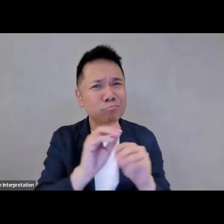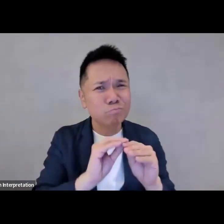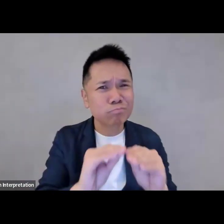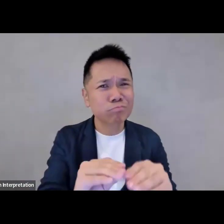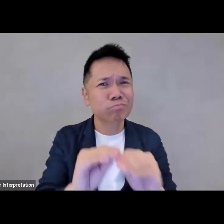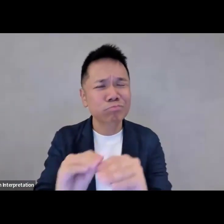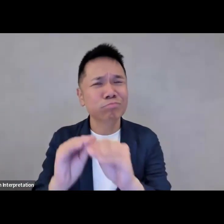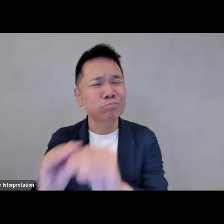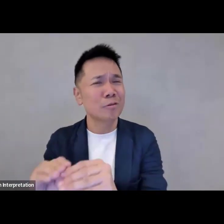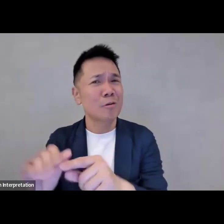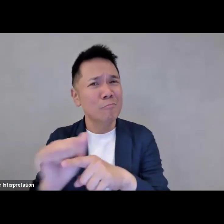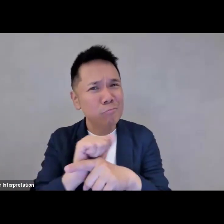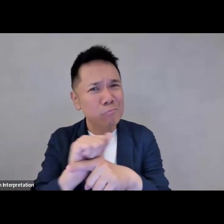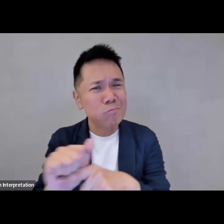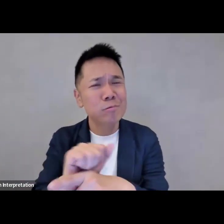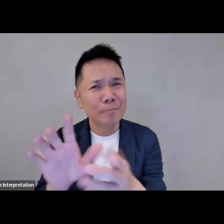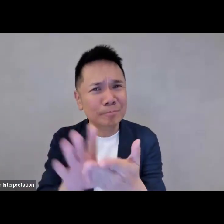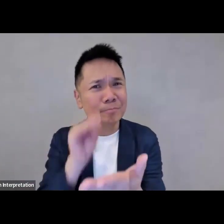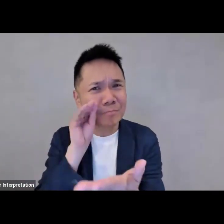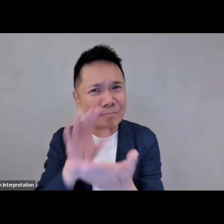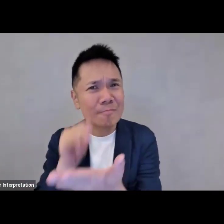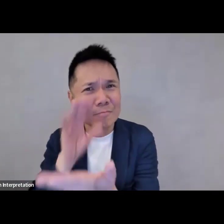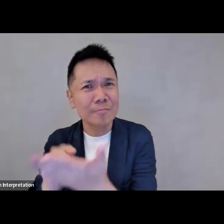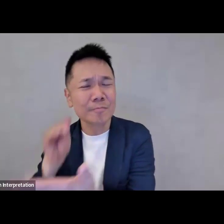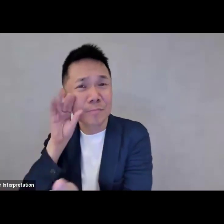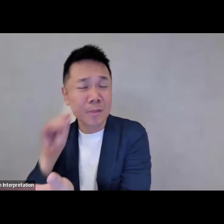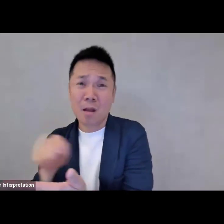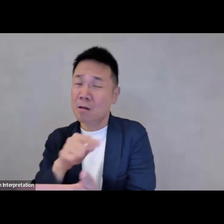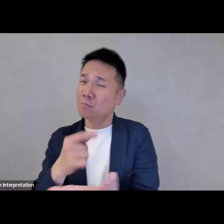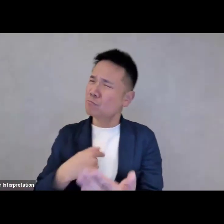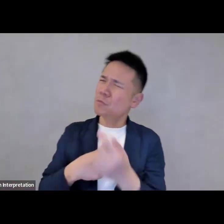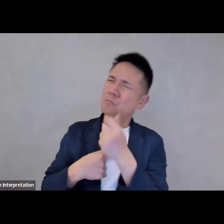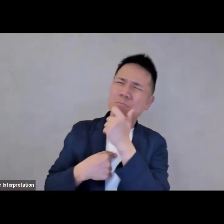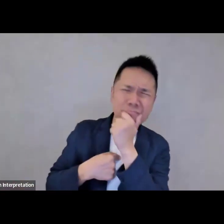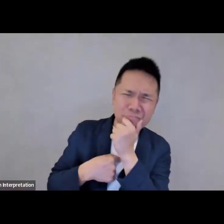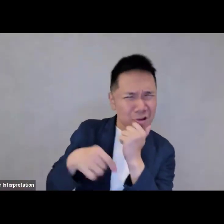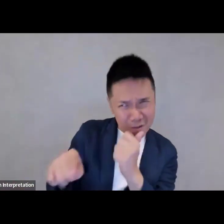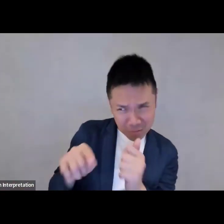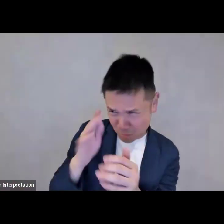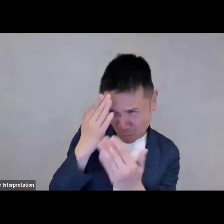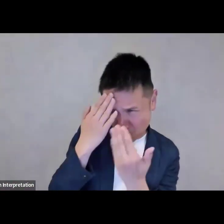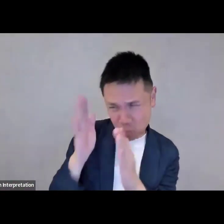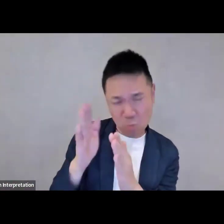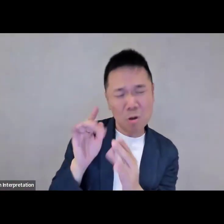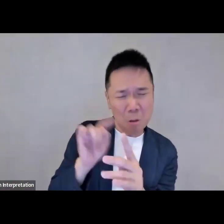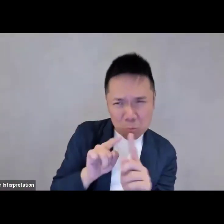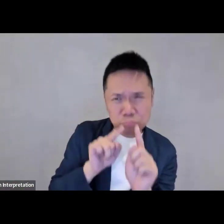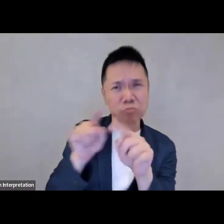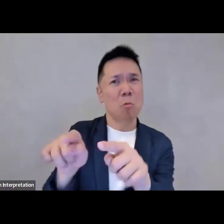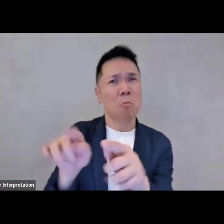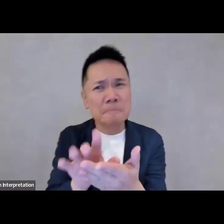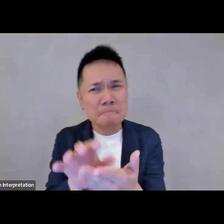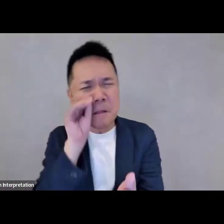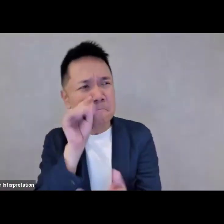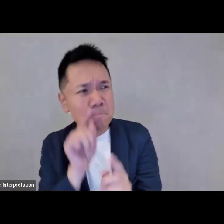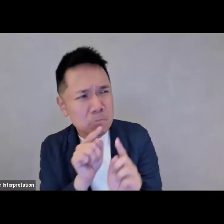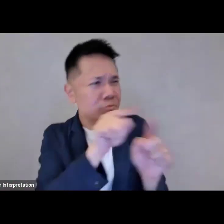因为他想要当一个领导者，他想要当一个慈善家。